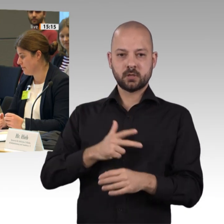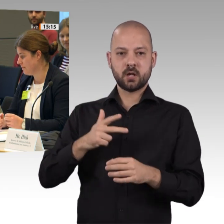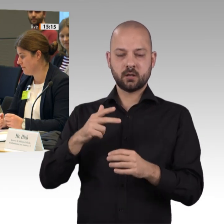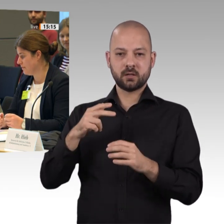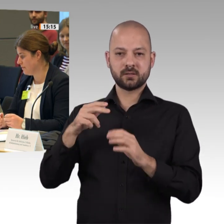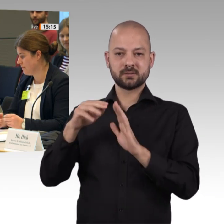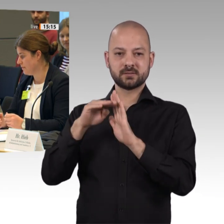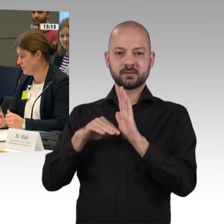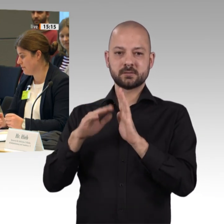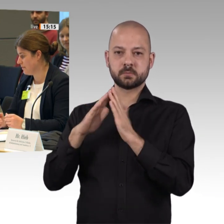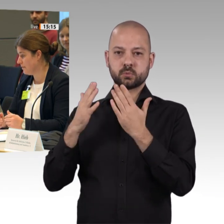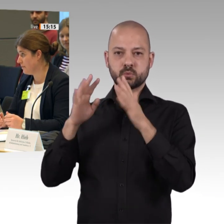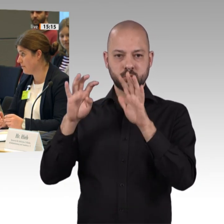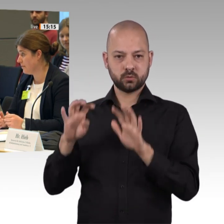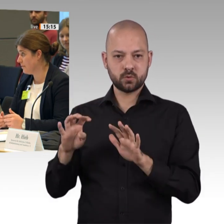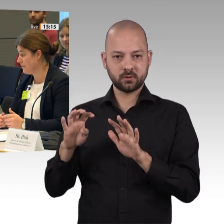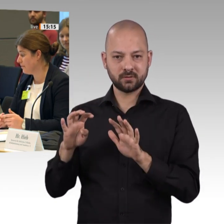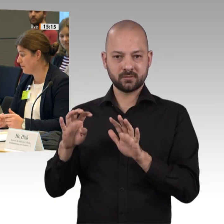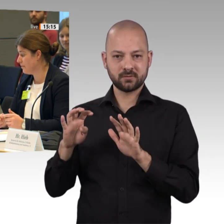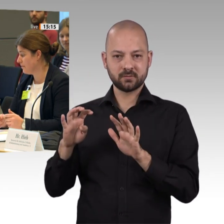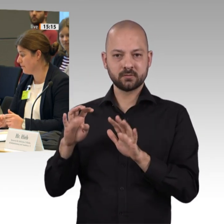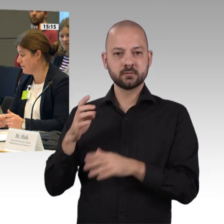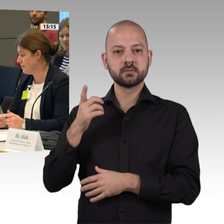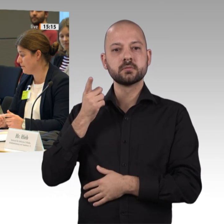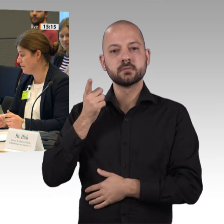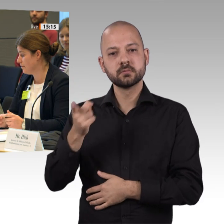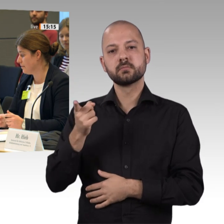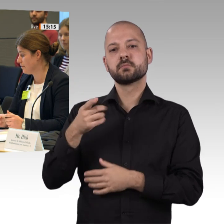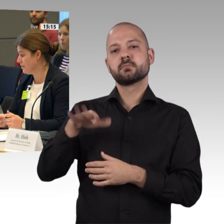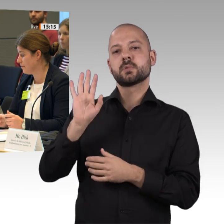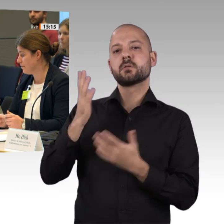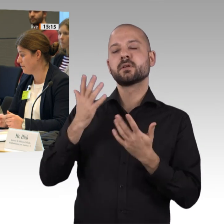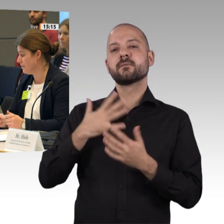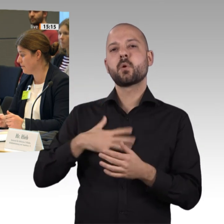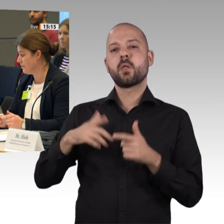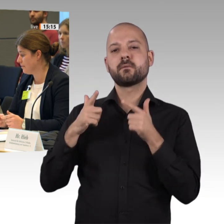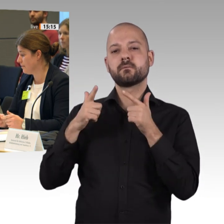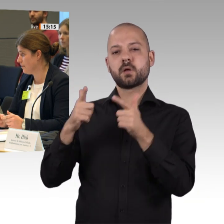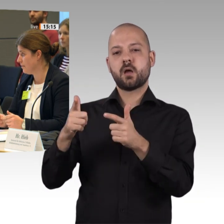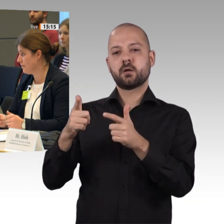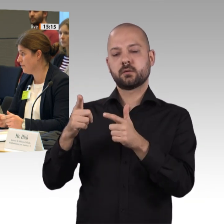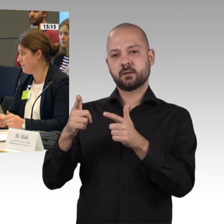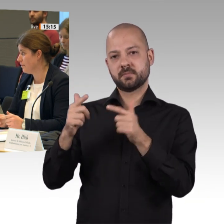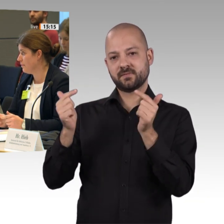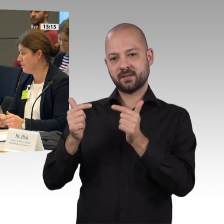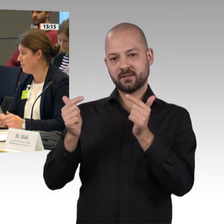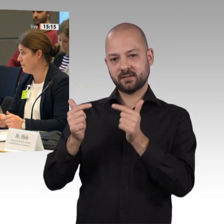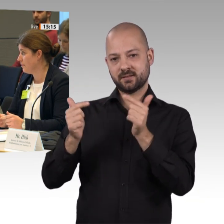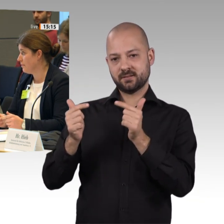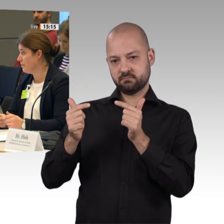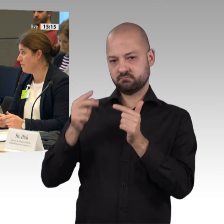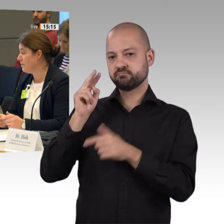warum wir das positiv bewerten, Kinder von Vätern oder Müttern erwähnt, die Anspruch auf Eingliederungshilfeleistungen haben. Kinder, bei denen